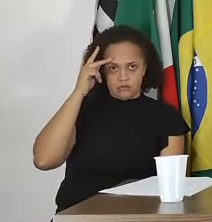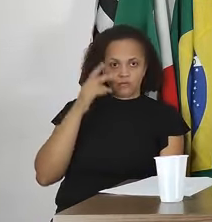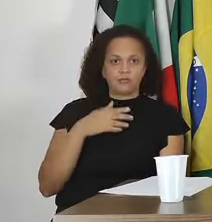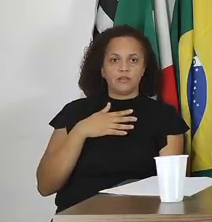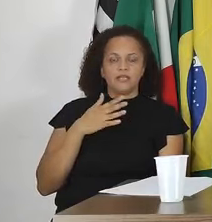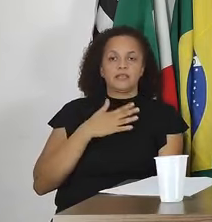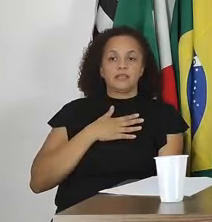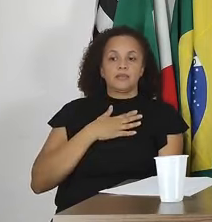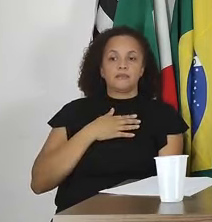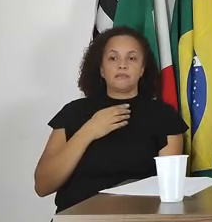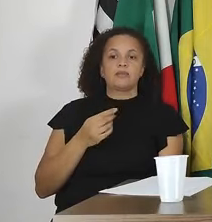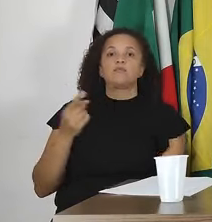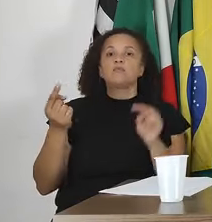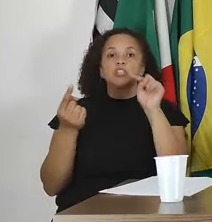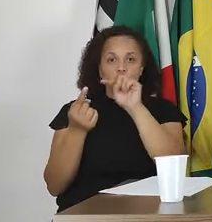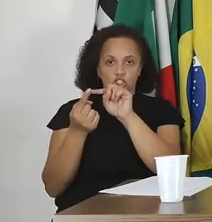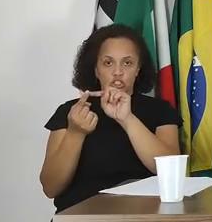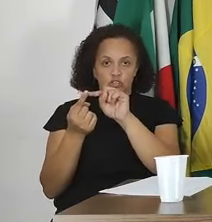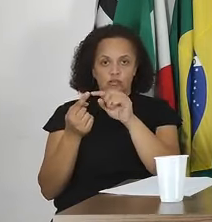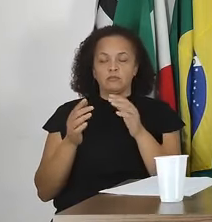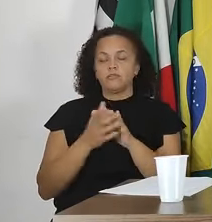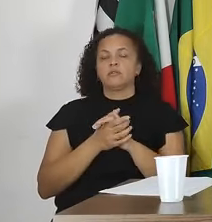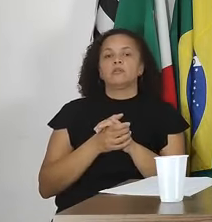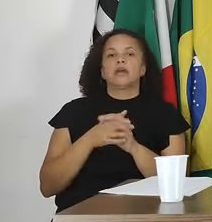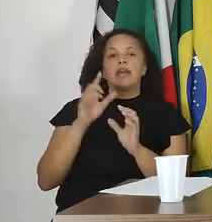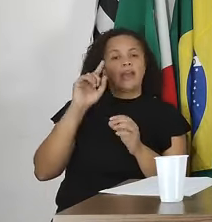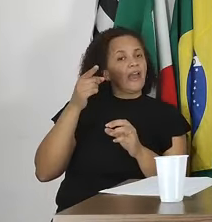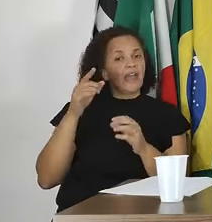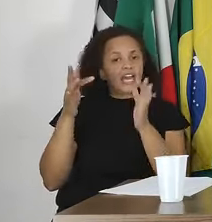é meu modelo, é Jesus, né? E quando